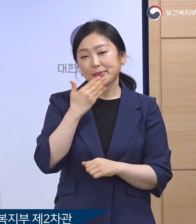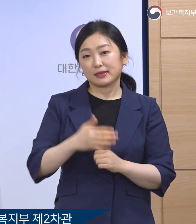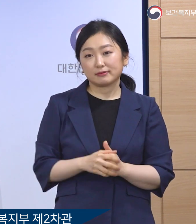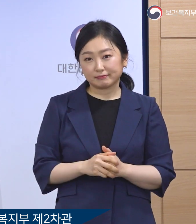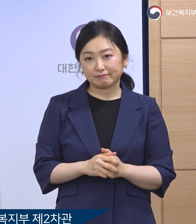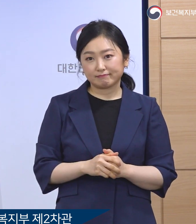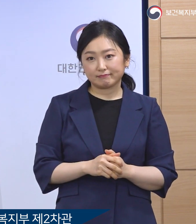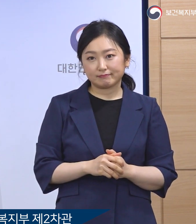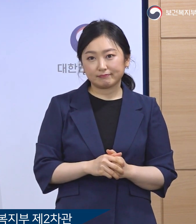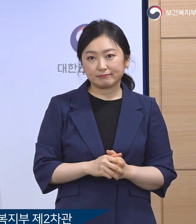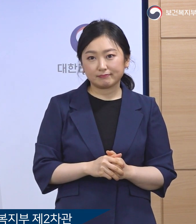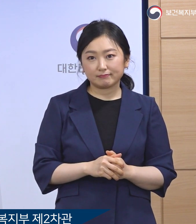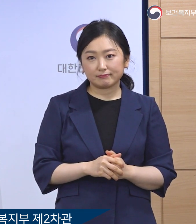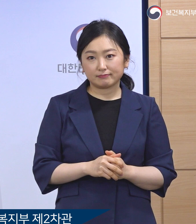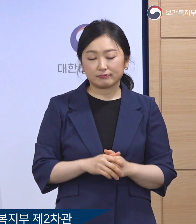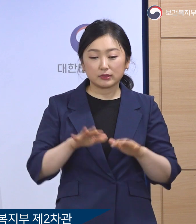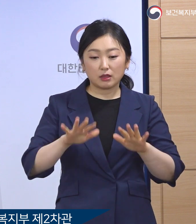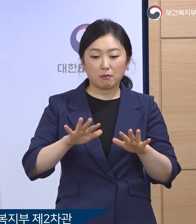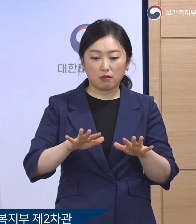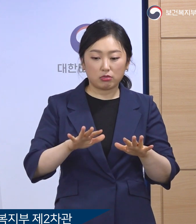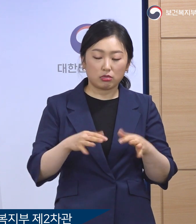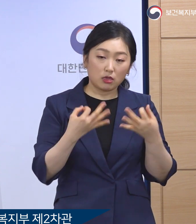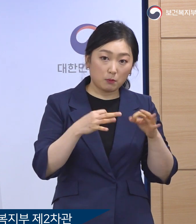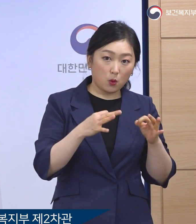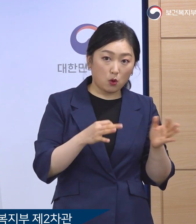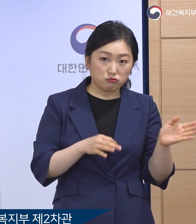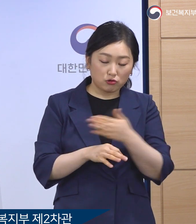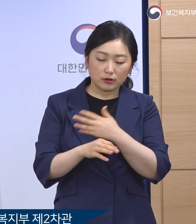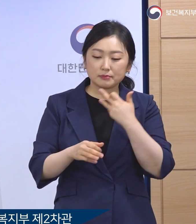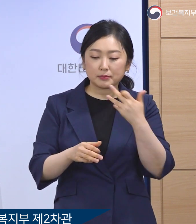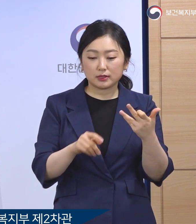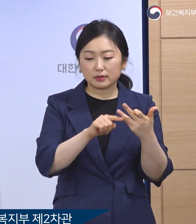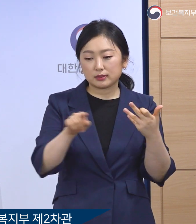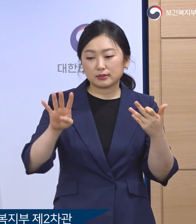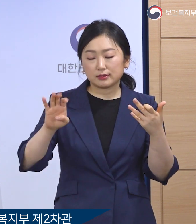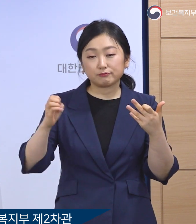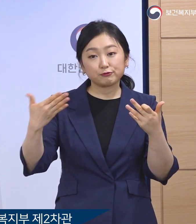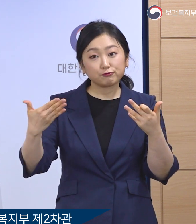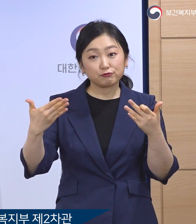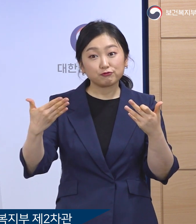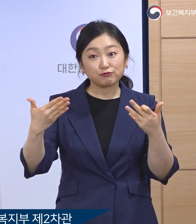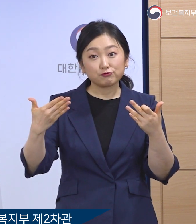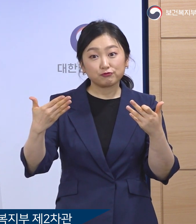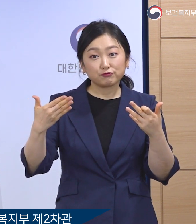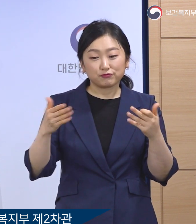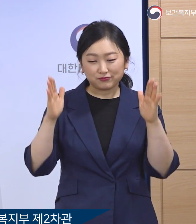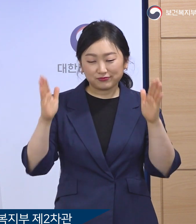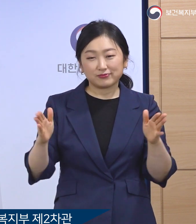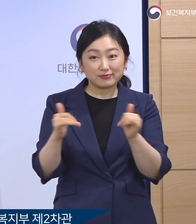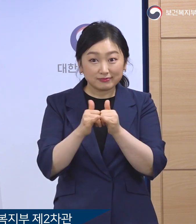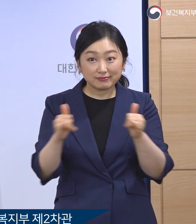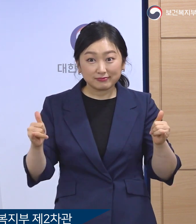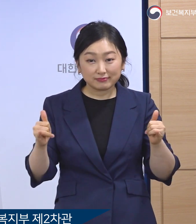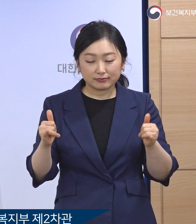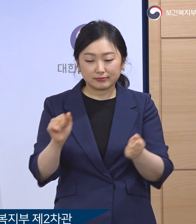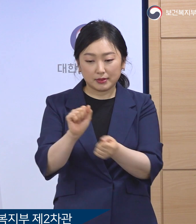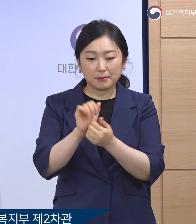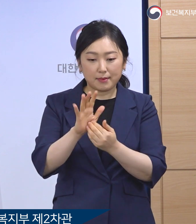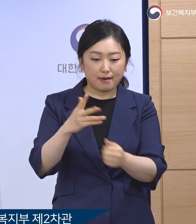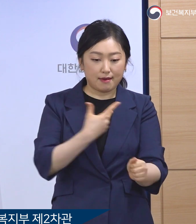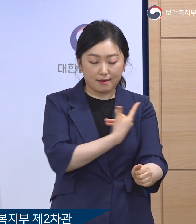있습니다. 이번 금요일부터 18세부터 49세까지 연령층의